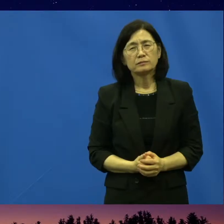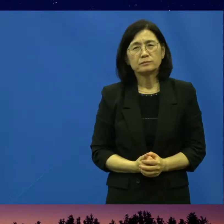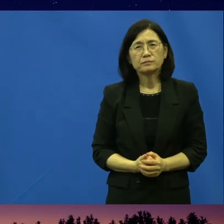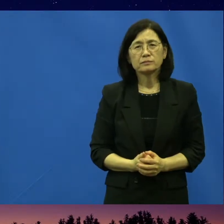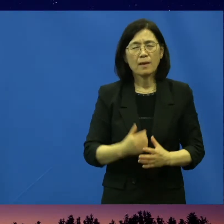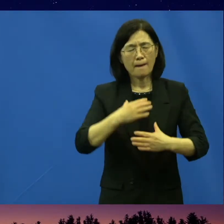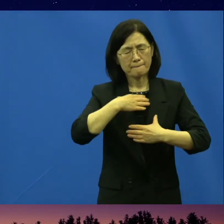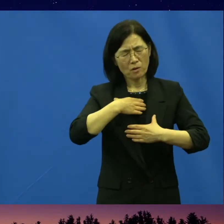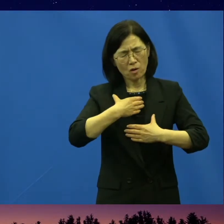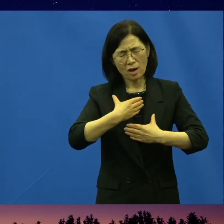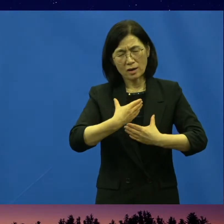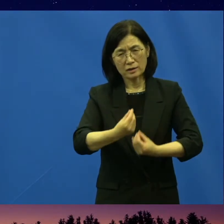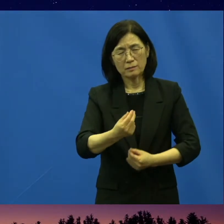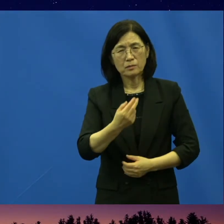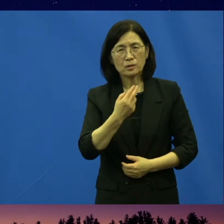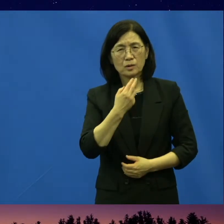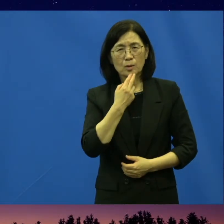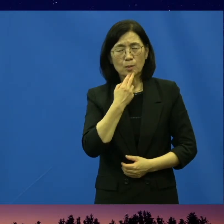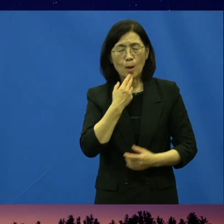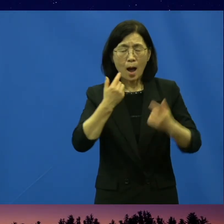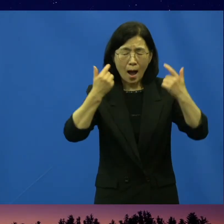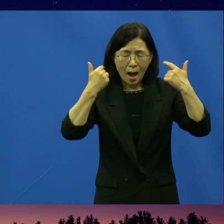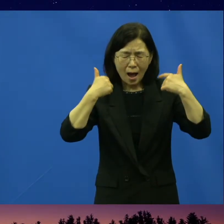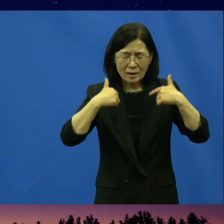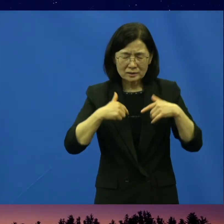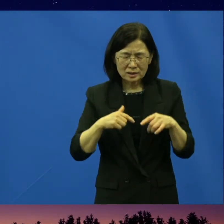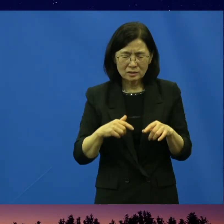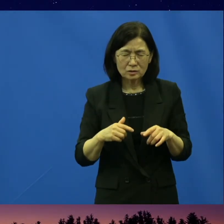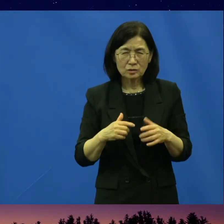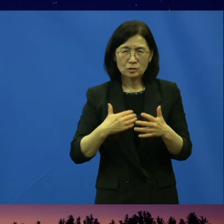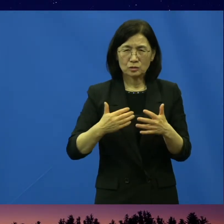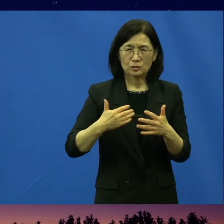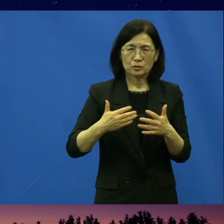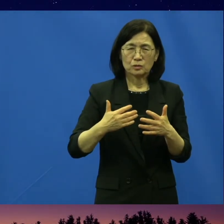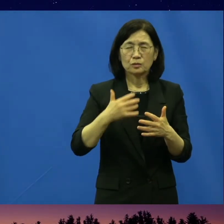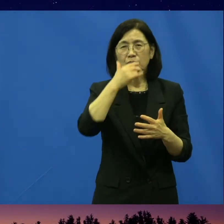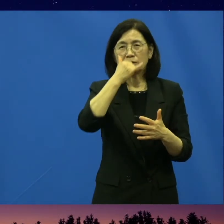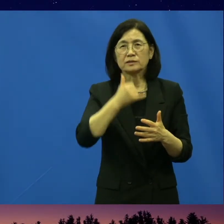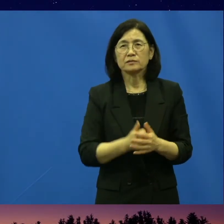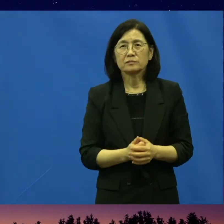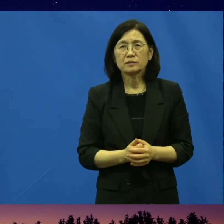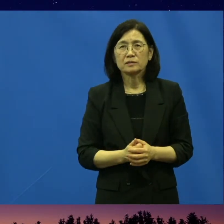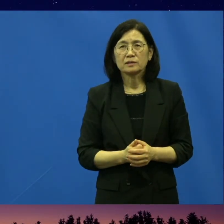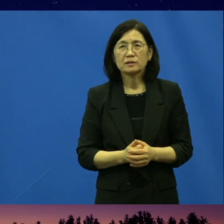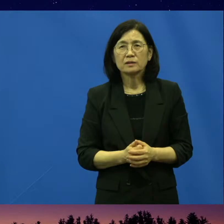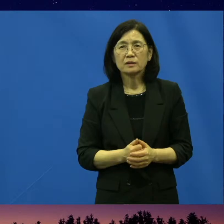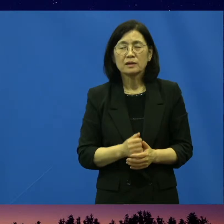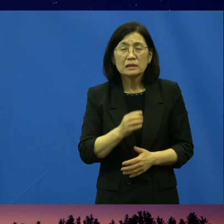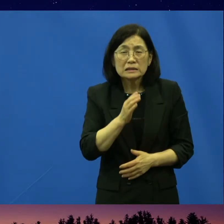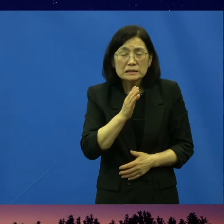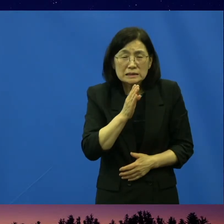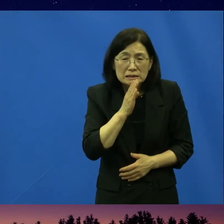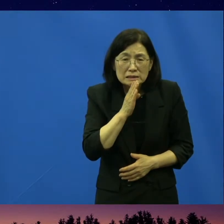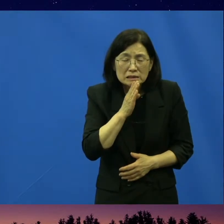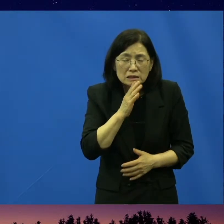평안함이 없는 것입니다. 우리는 누구를 두려워하고 있는가를 확인해야 돼요. 진짜 두려워하는 것은 뭐냐는